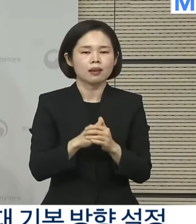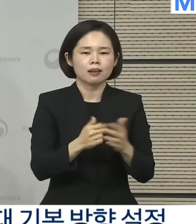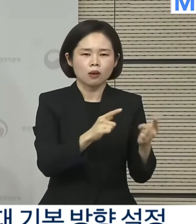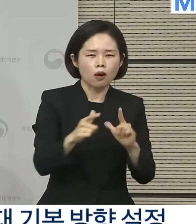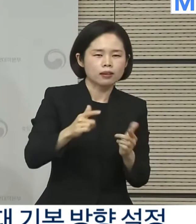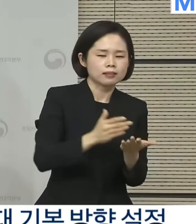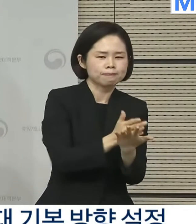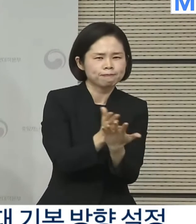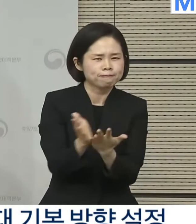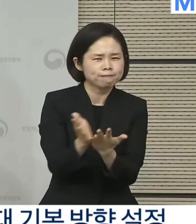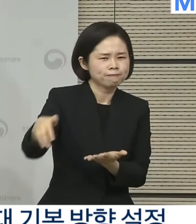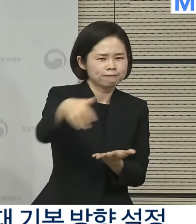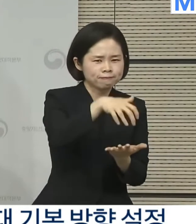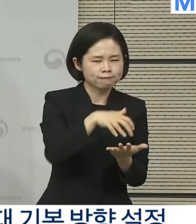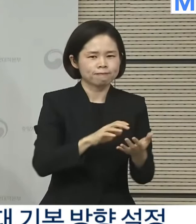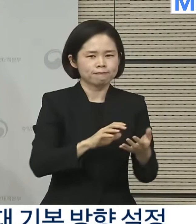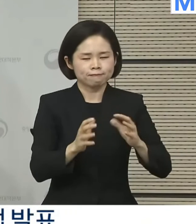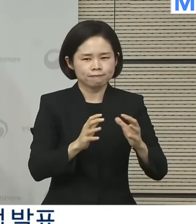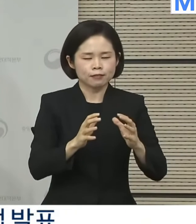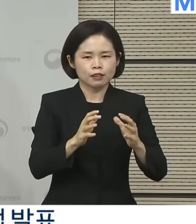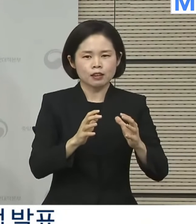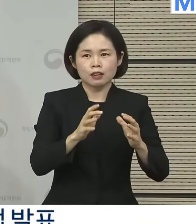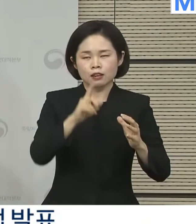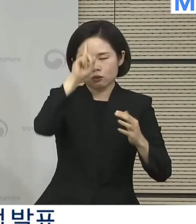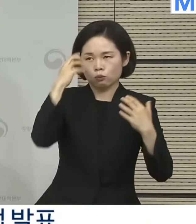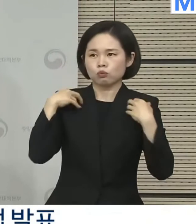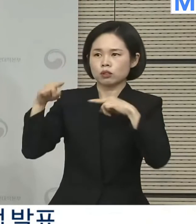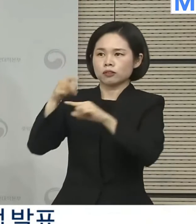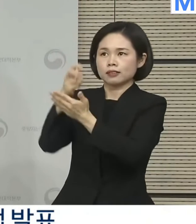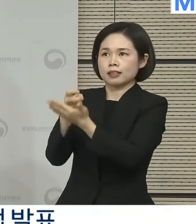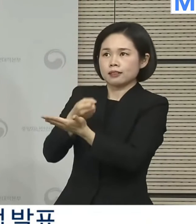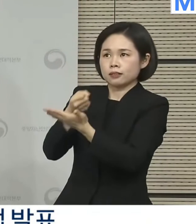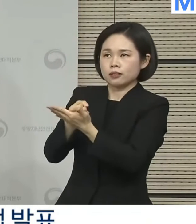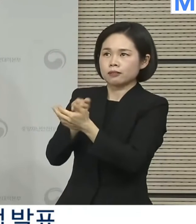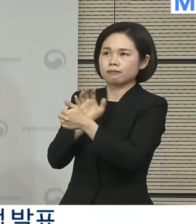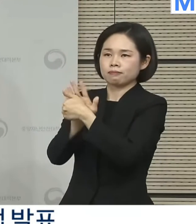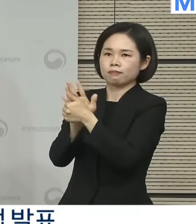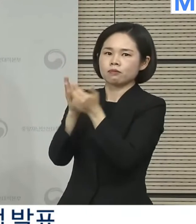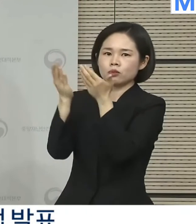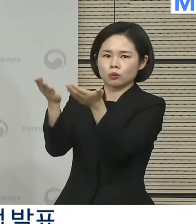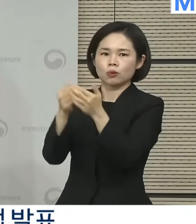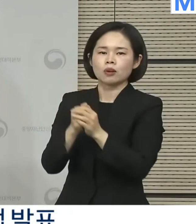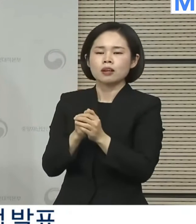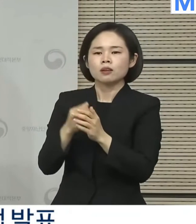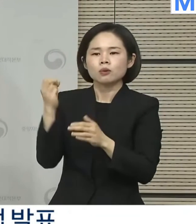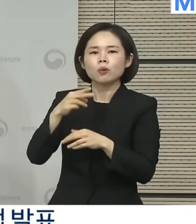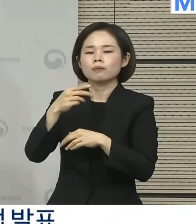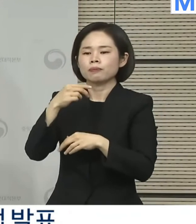통해 정부의 정책적 의사결정을 지원하고 단계적 일상회복